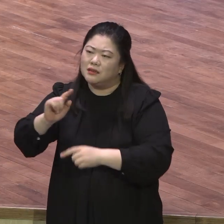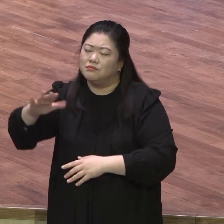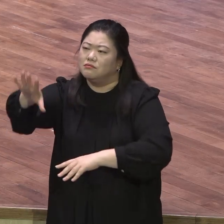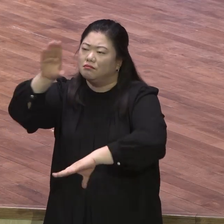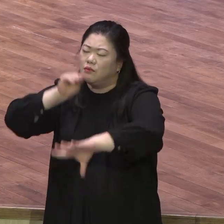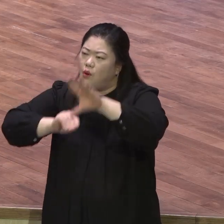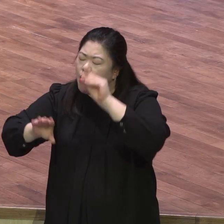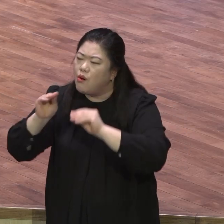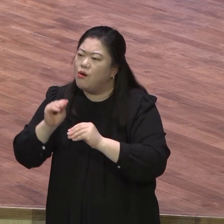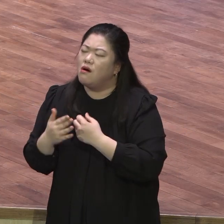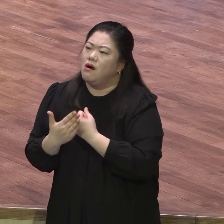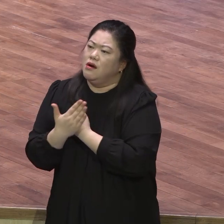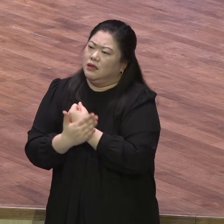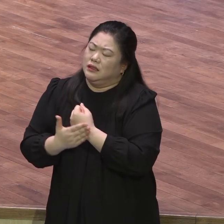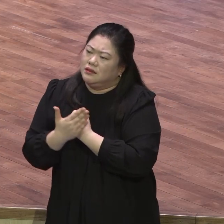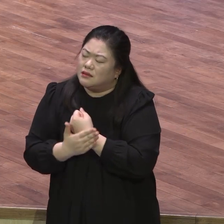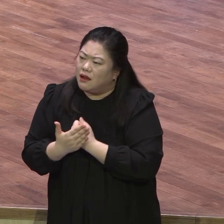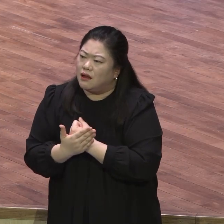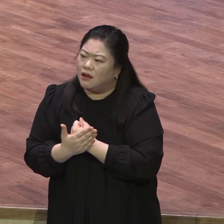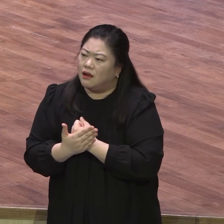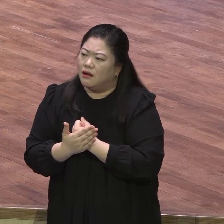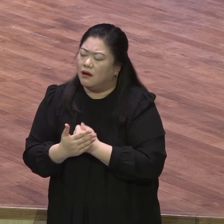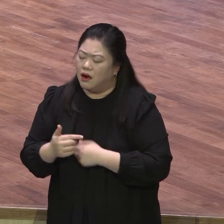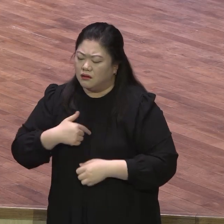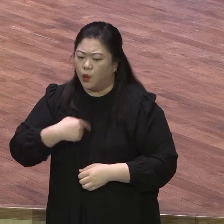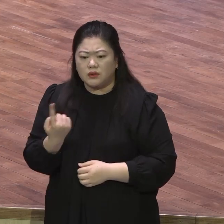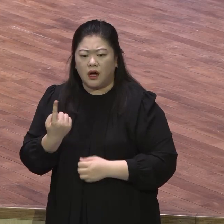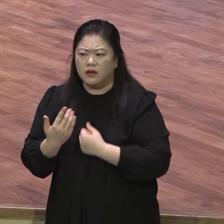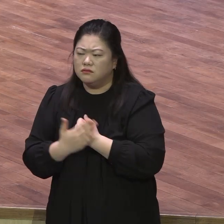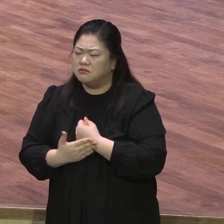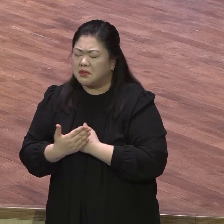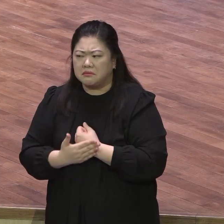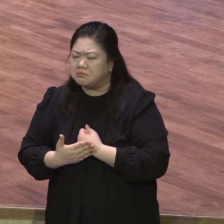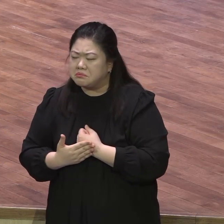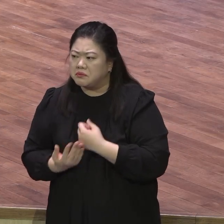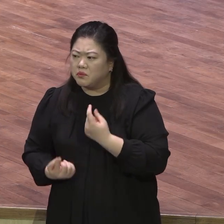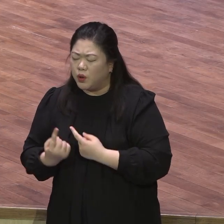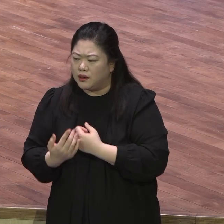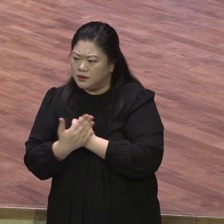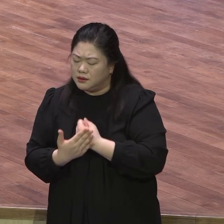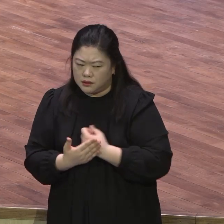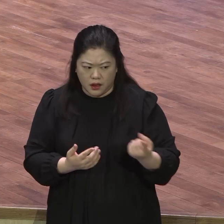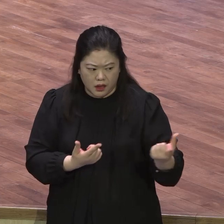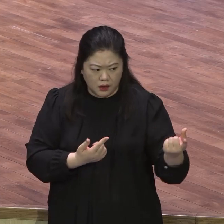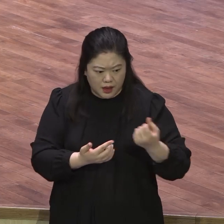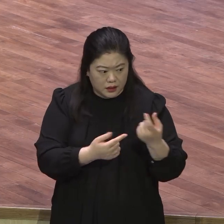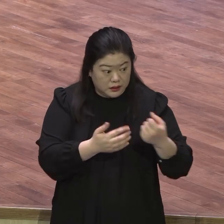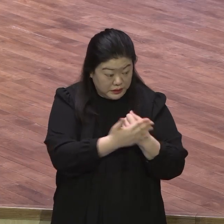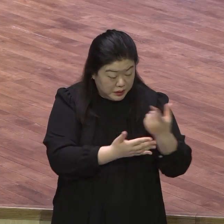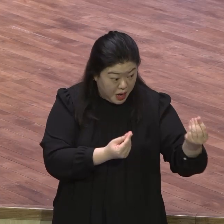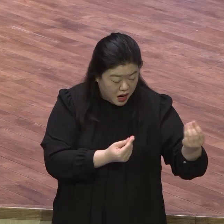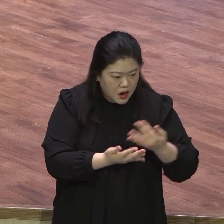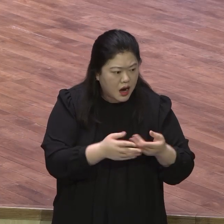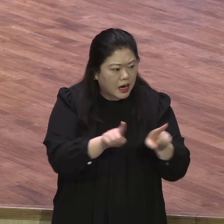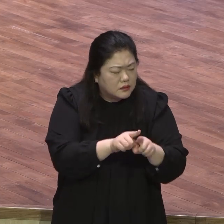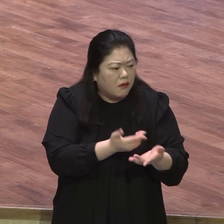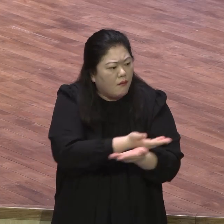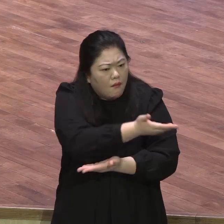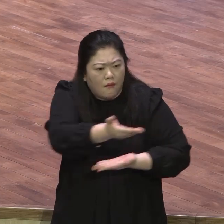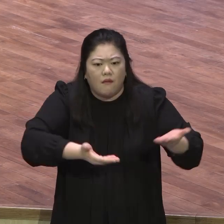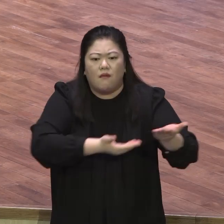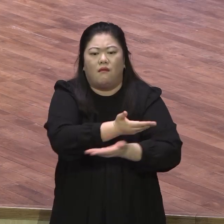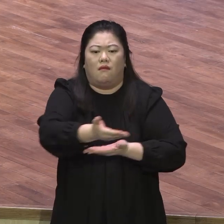같이 백성들이 구원받은 성도들 함께 손이 높여 찬양하고 함께 예배할 수가 없잖아요. 그렇게